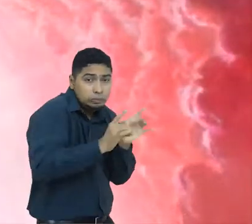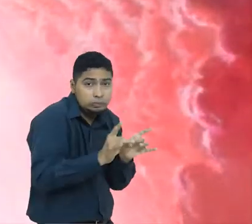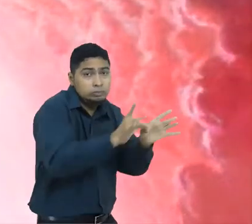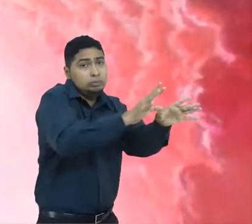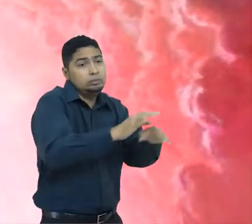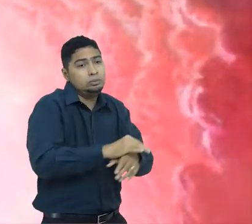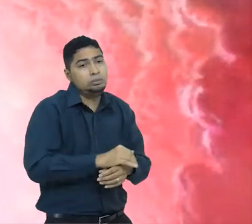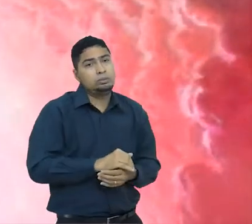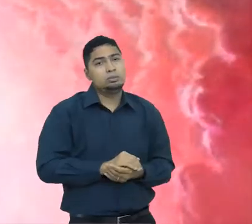povo ir embora.